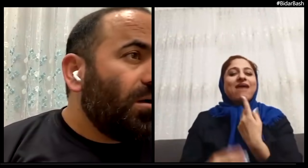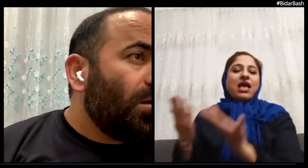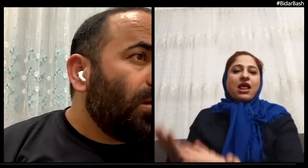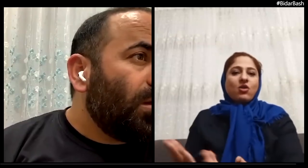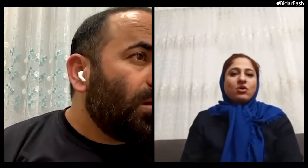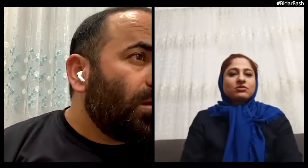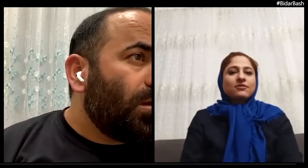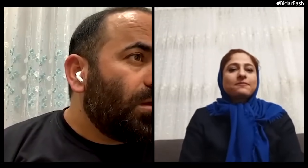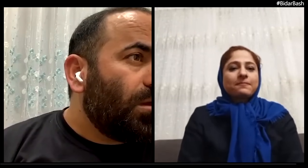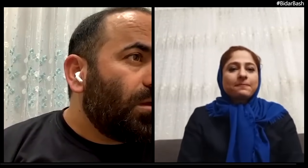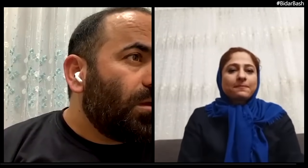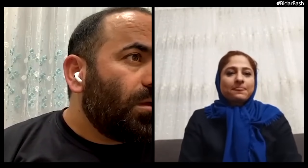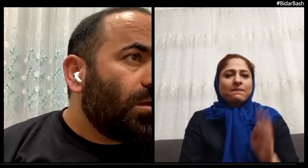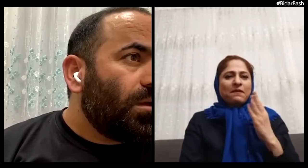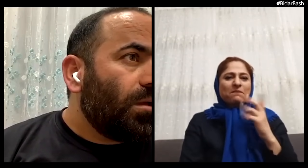بابا؟